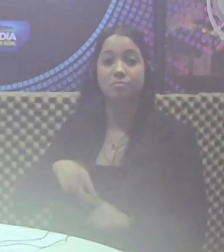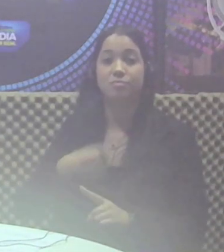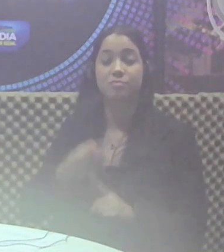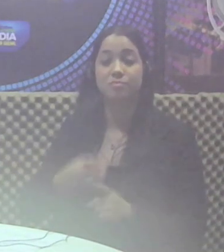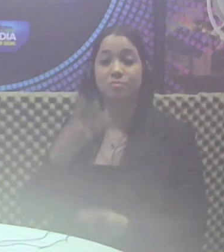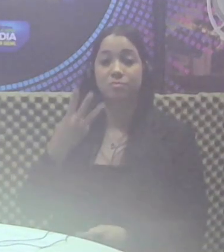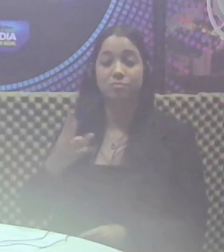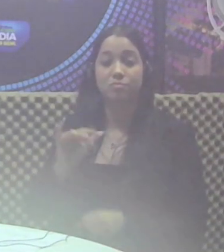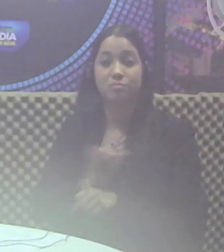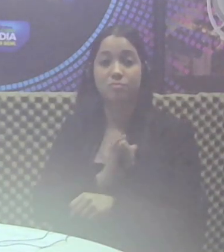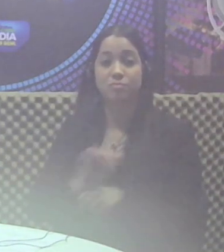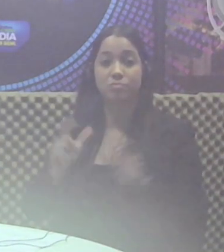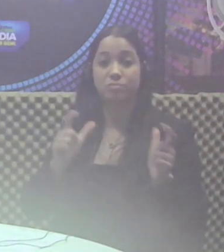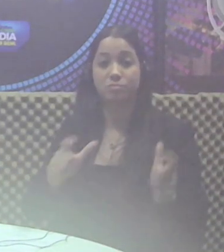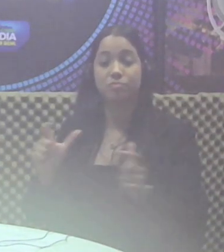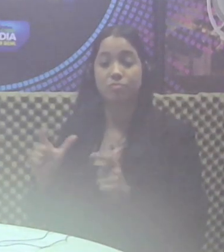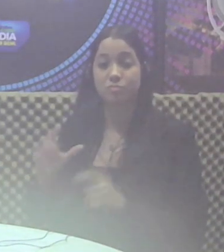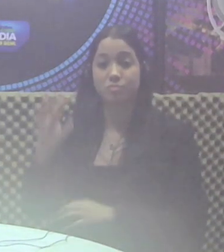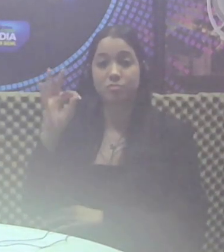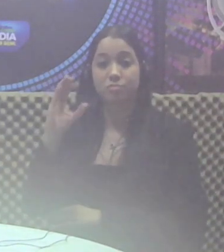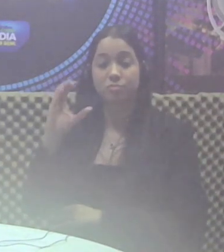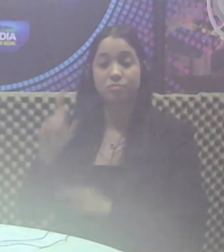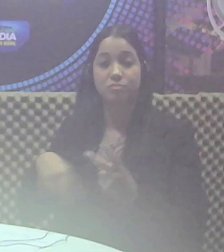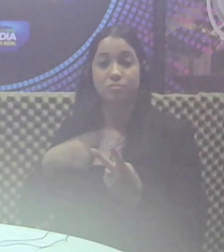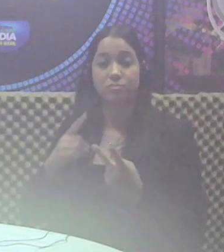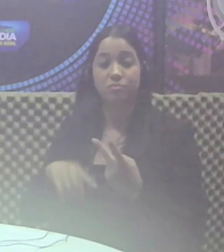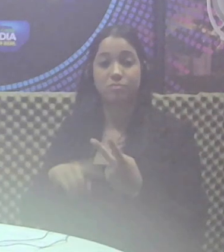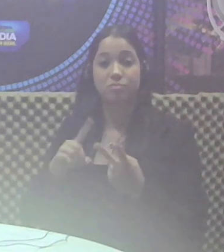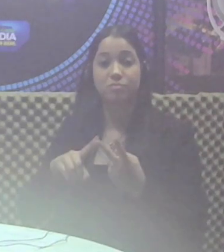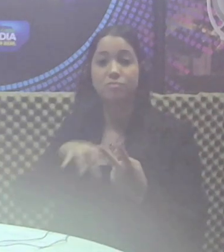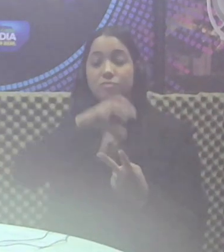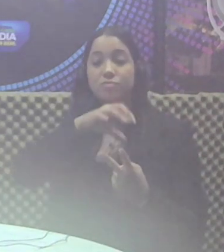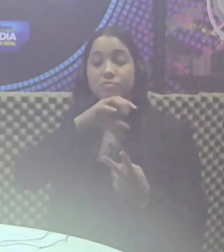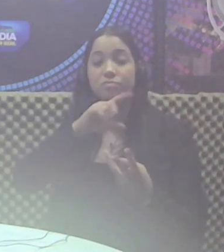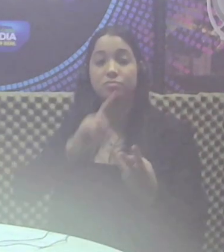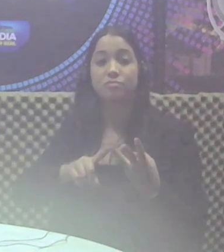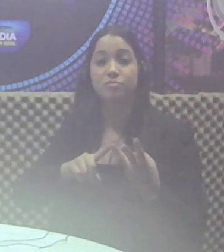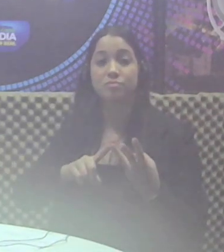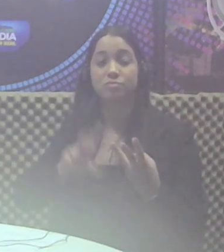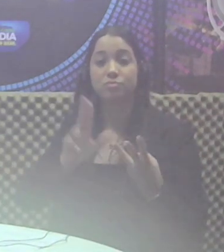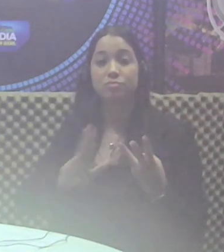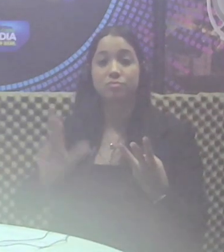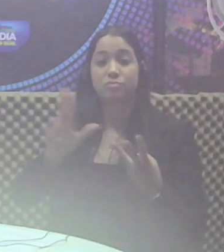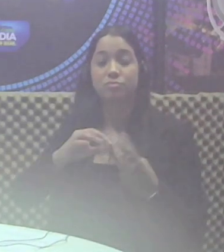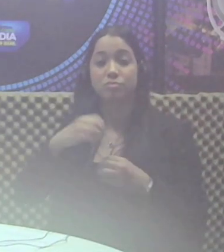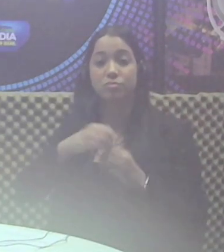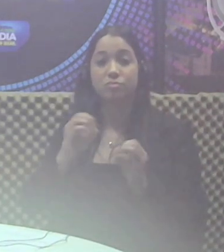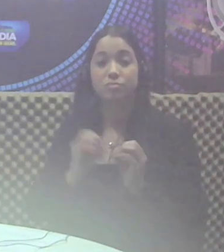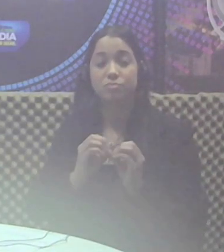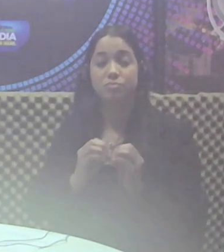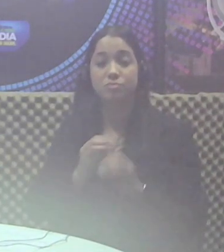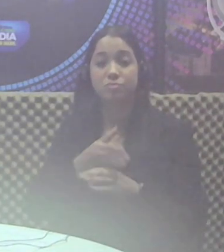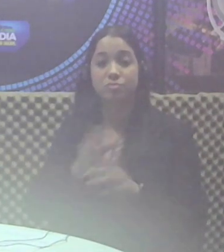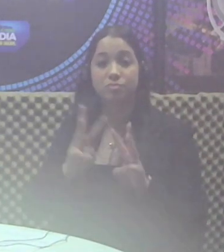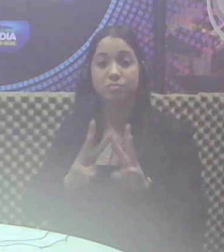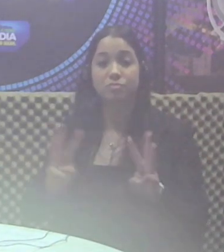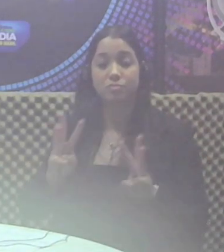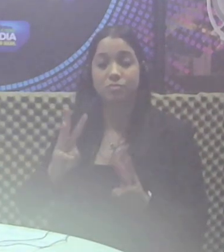pontos estratégicos: Terminal Central, Parque do Sabiá e Uberlândia Shopping. Acesse